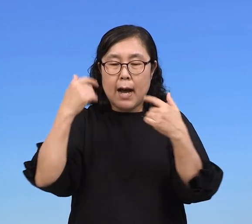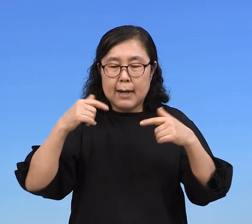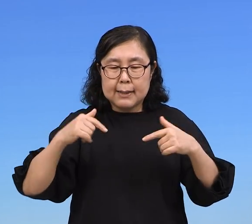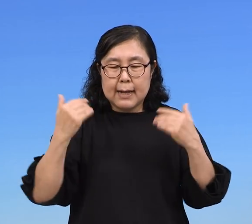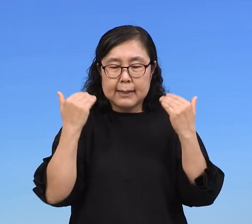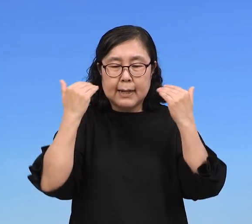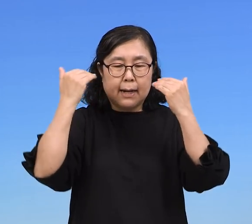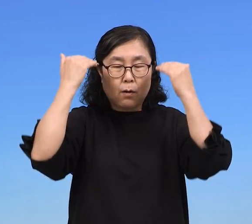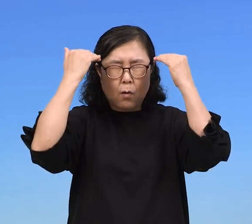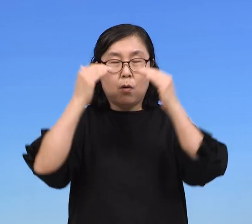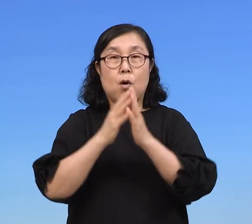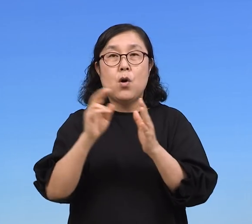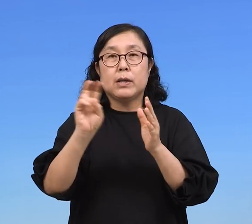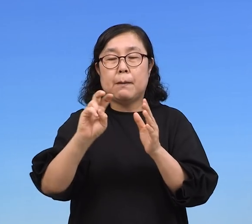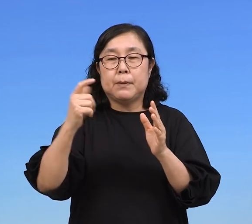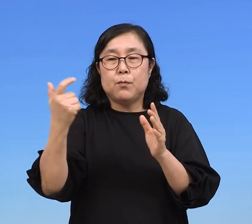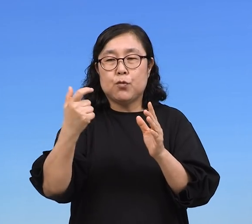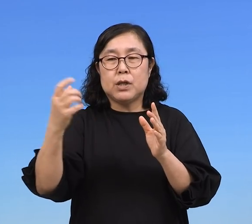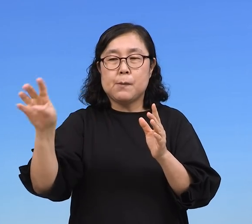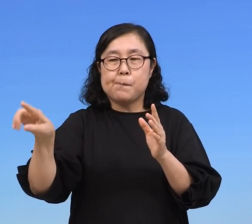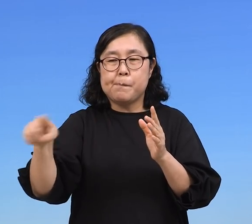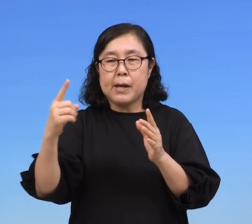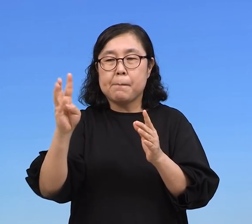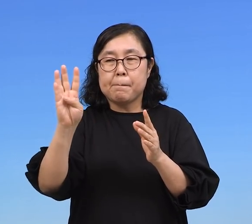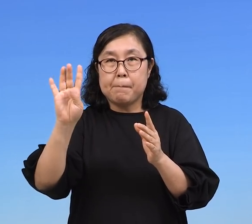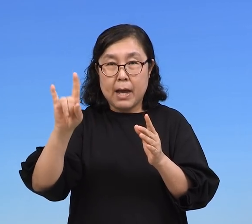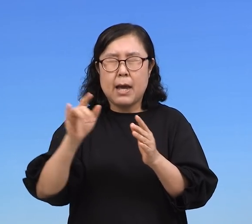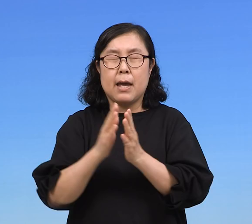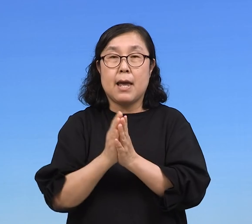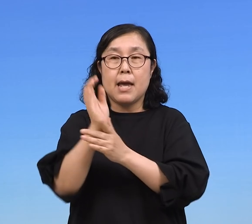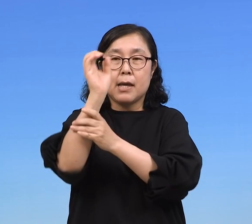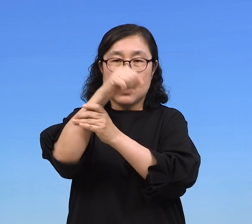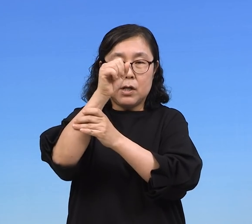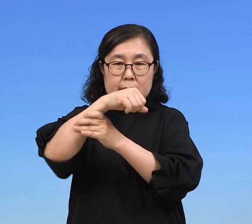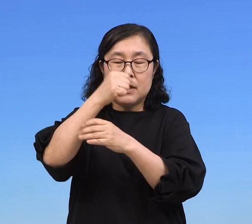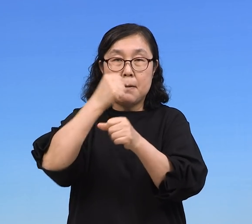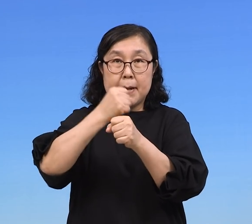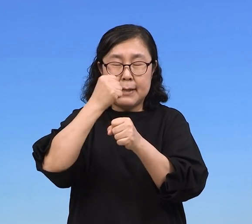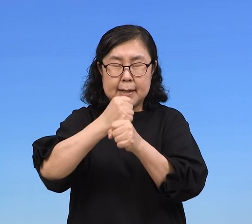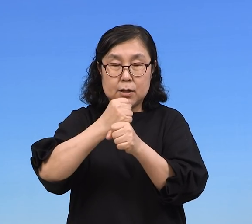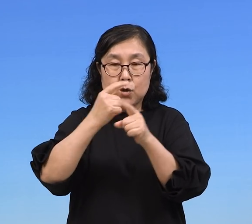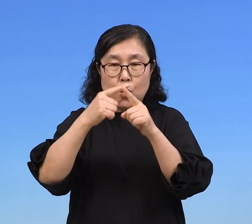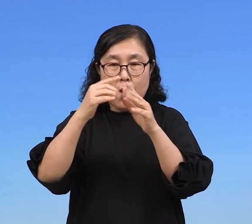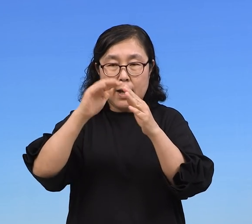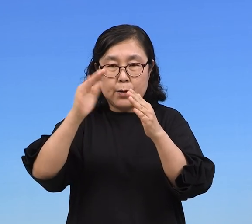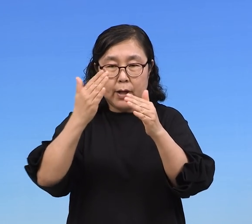늘 자라고 30배, 60배, 100배의 결실을 만들어내는